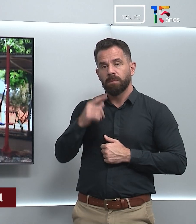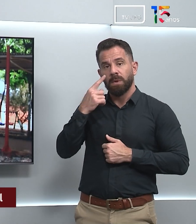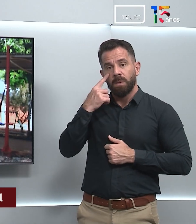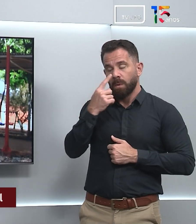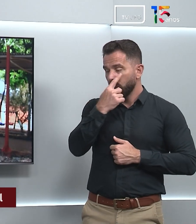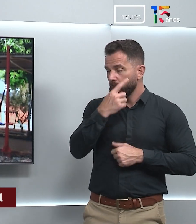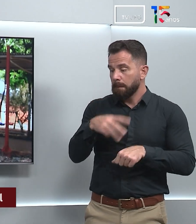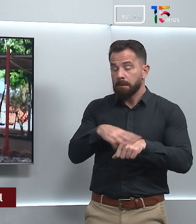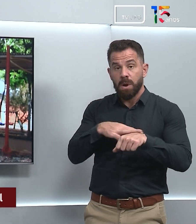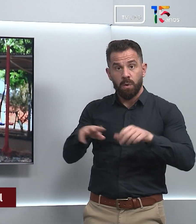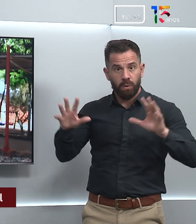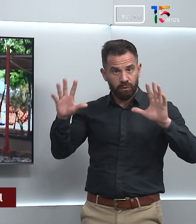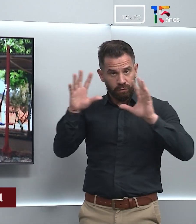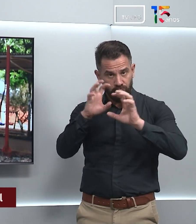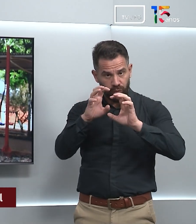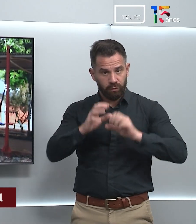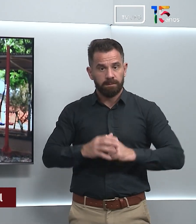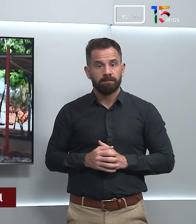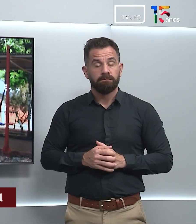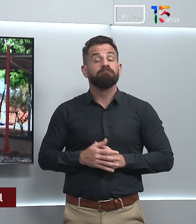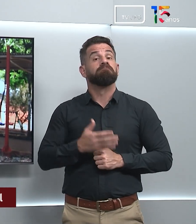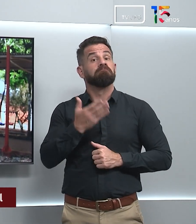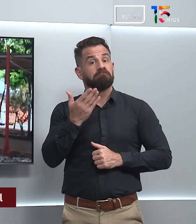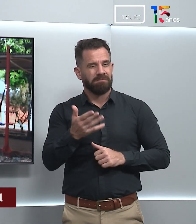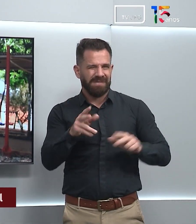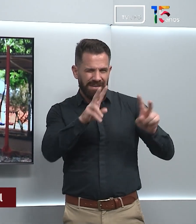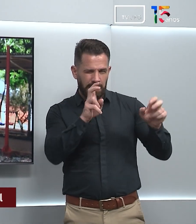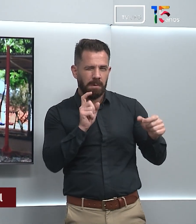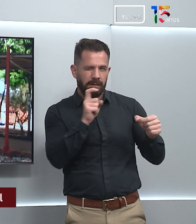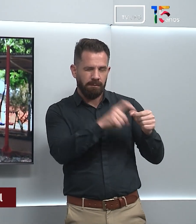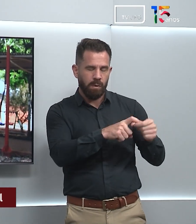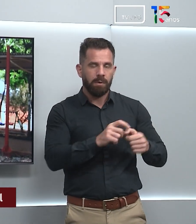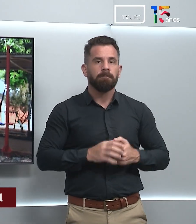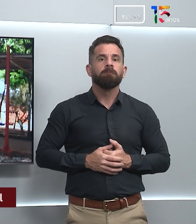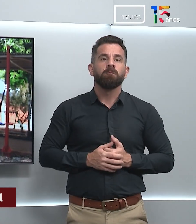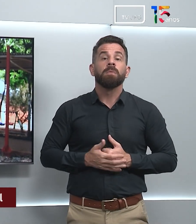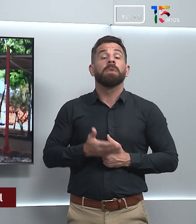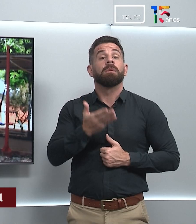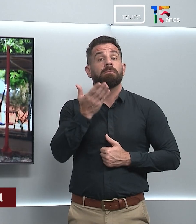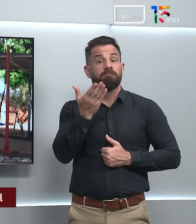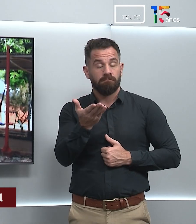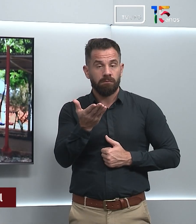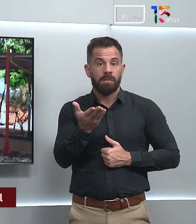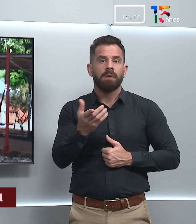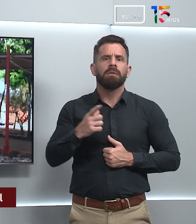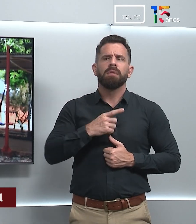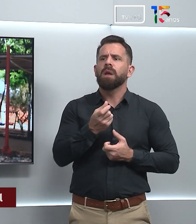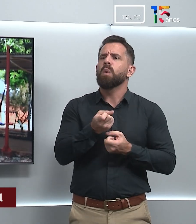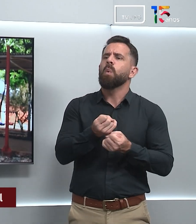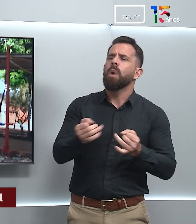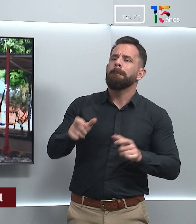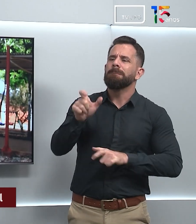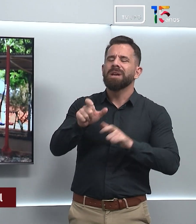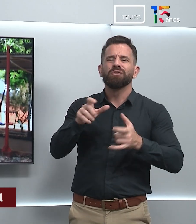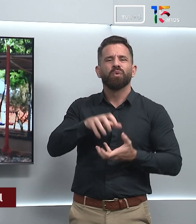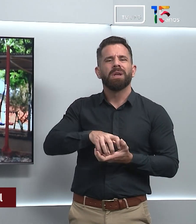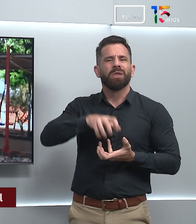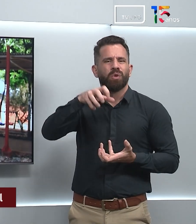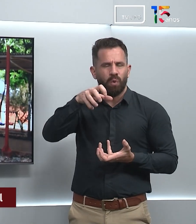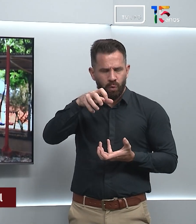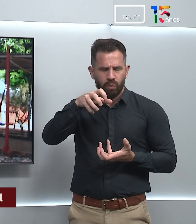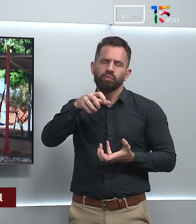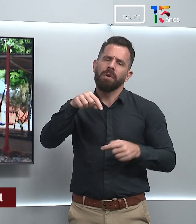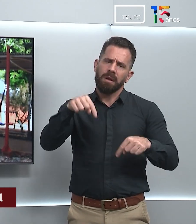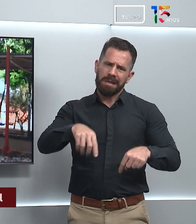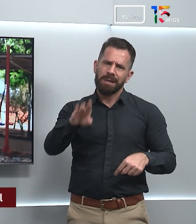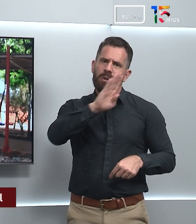olhos castanhos escuros. Então, segundo esses dados, a proporção de idosos no Brasil também tende a